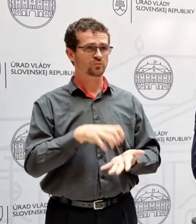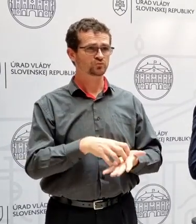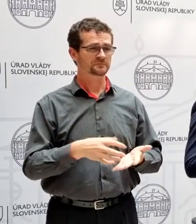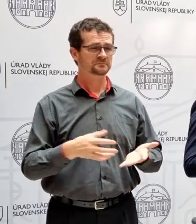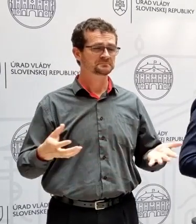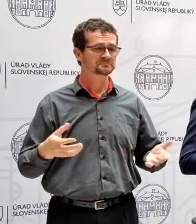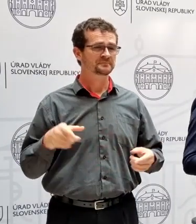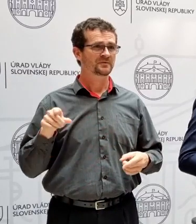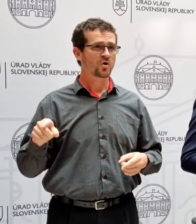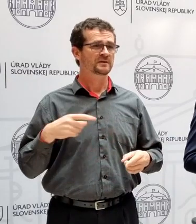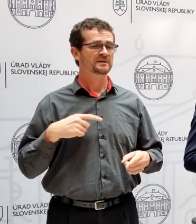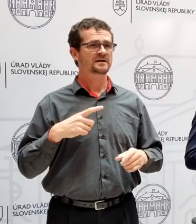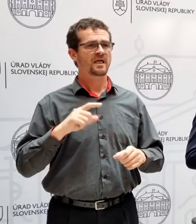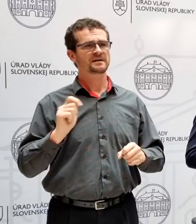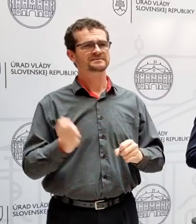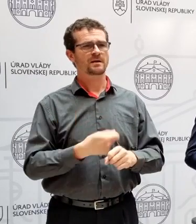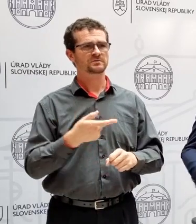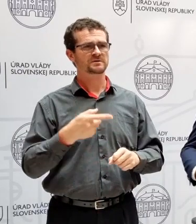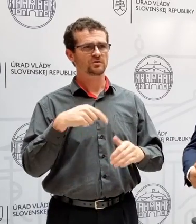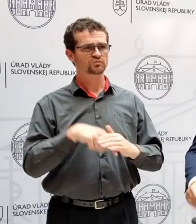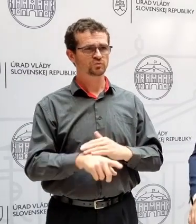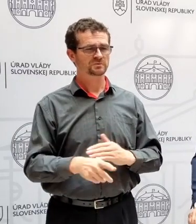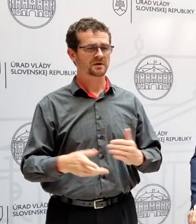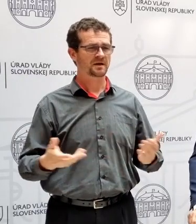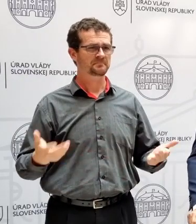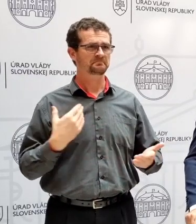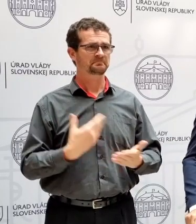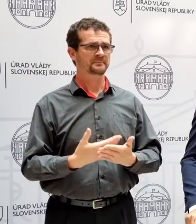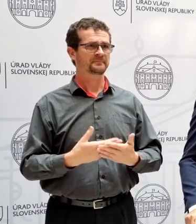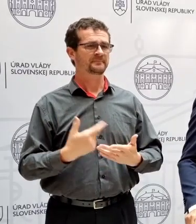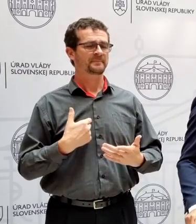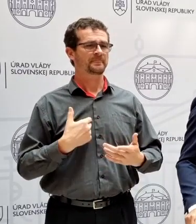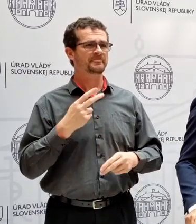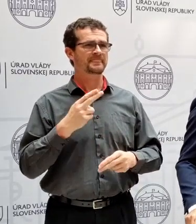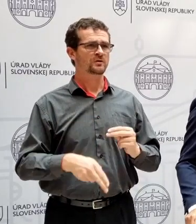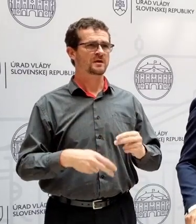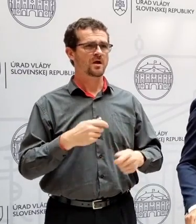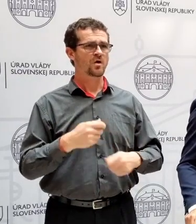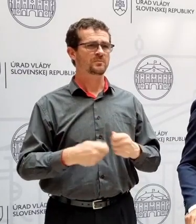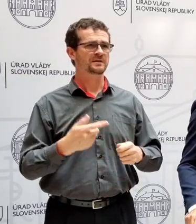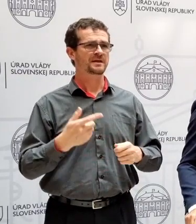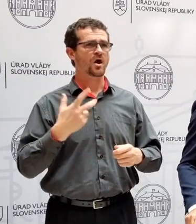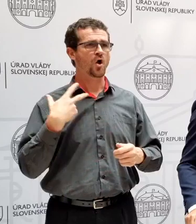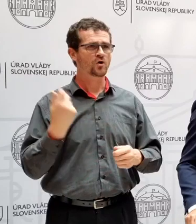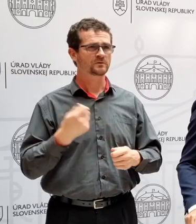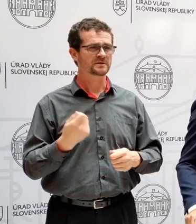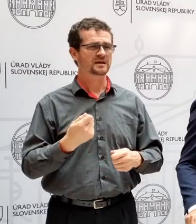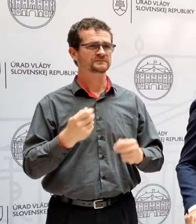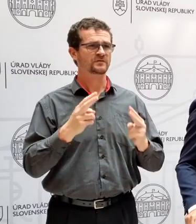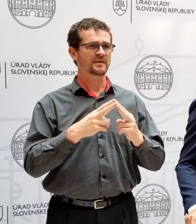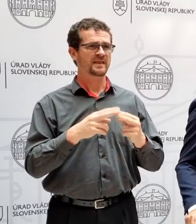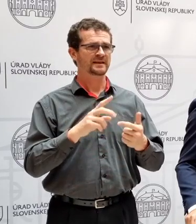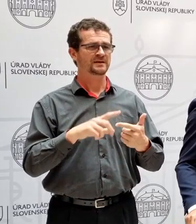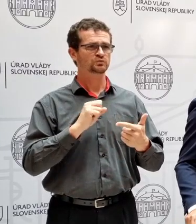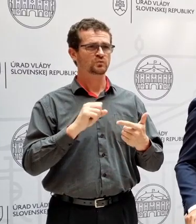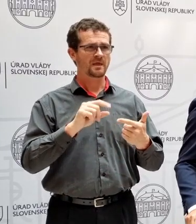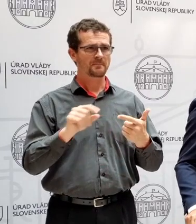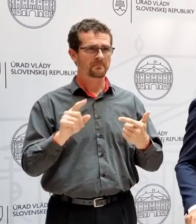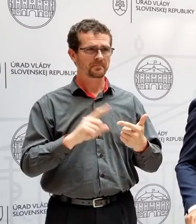Čiže oni to chceli odsabotovať znútra, a takže neodrobená robota na hospodárstve s energiami, neodrobená súdna